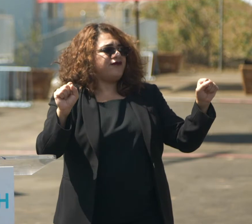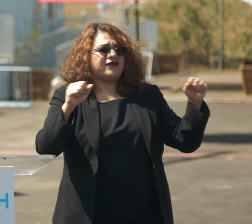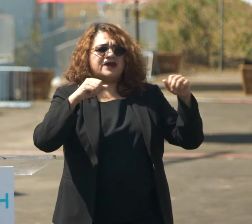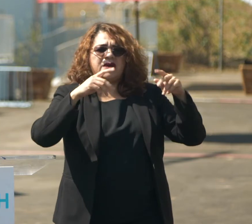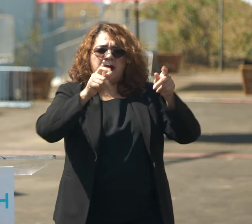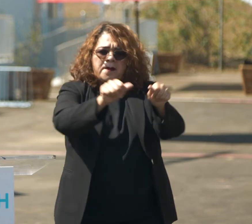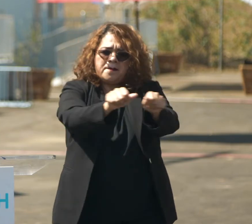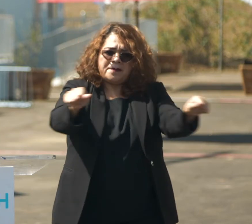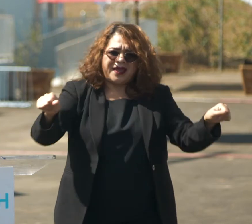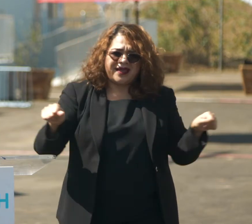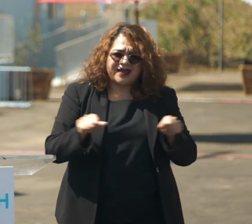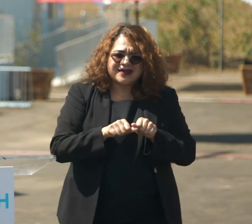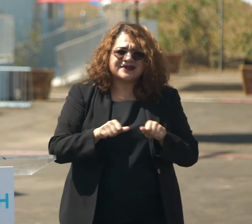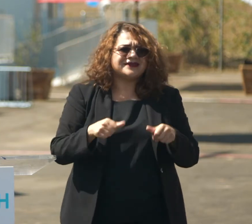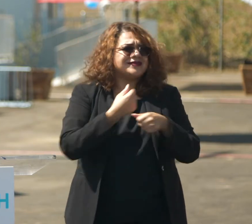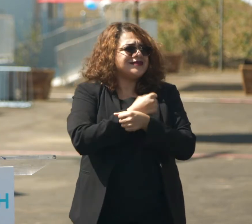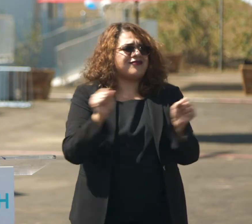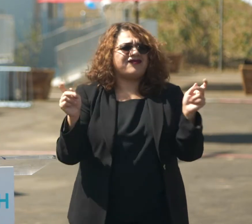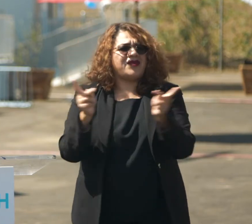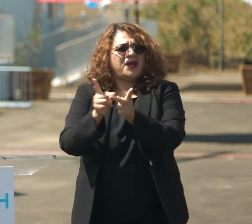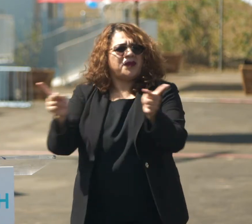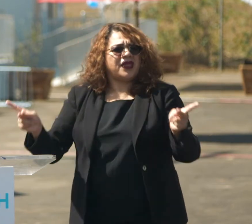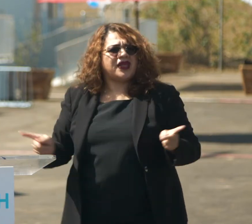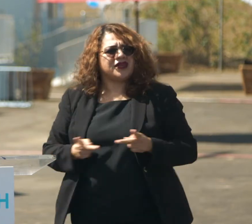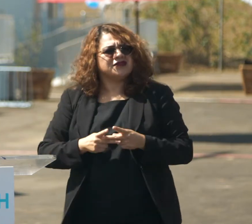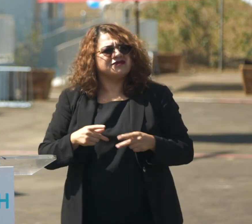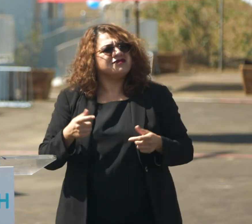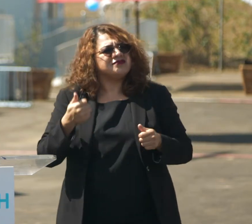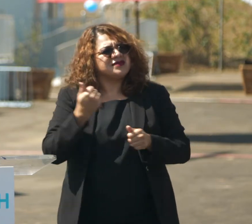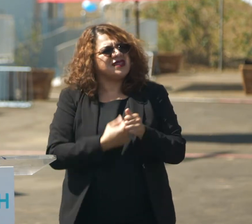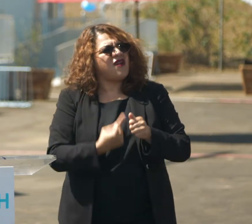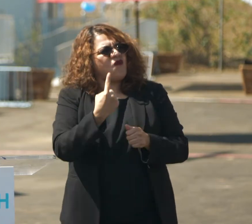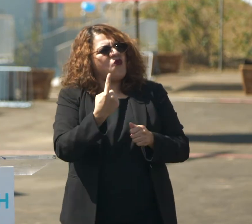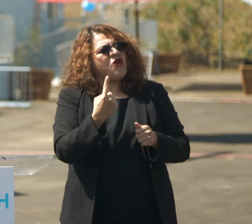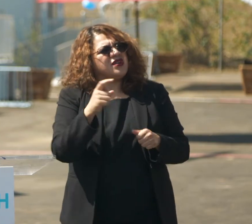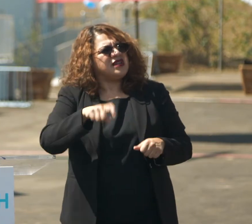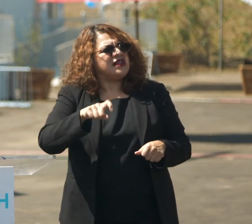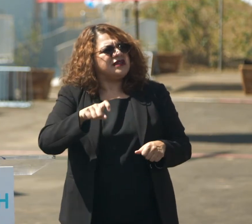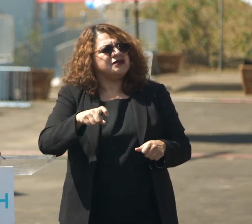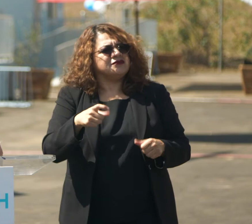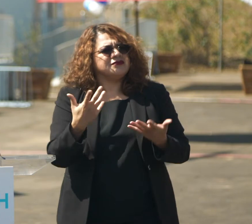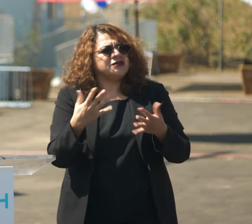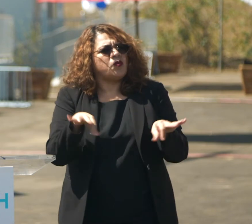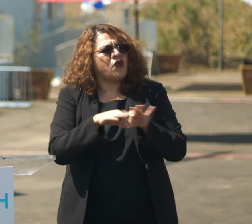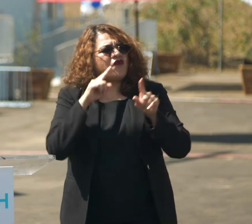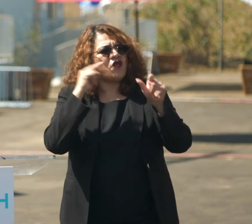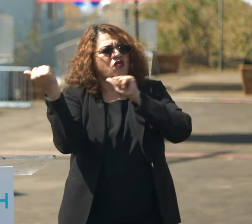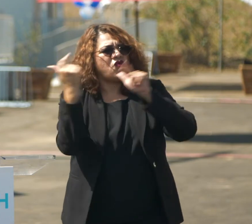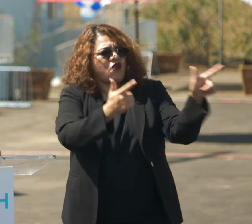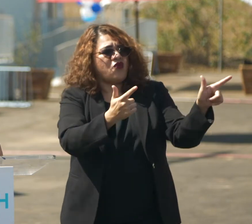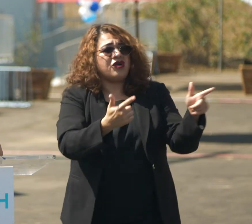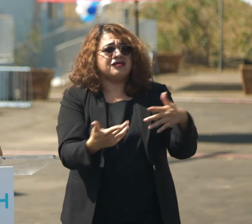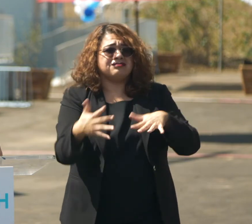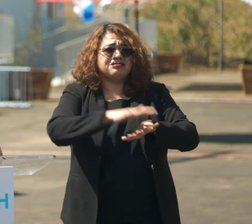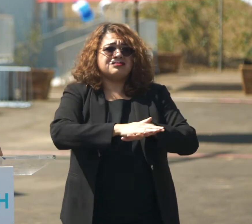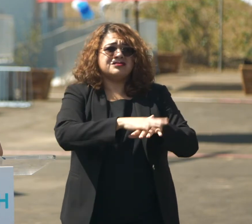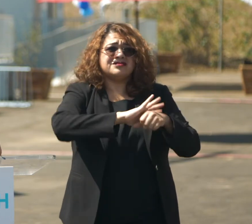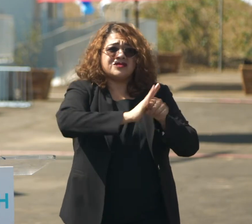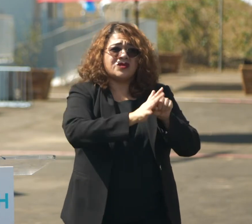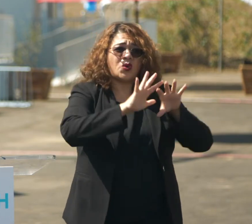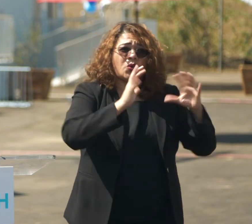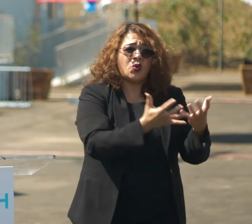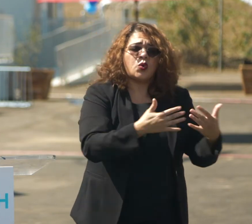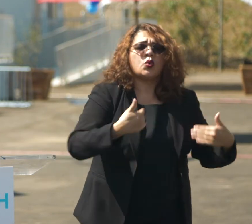es esencial y crítico para todos, especialmente mientras seguimos en la pandemia de COVID-19. La falta